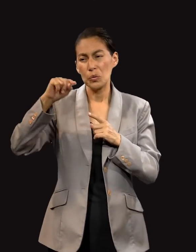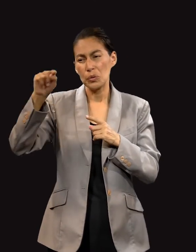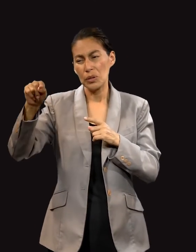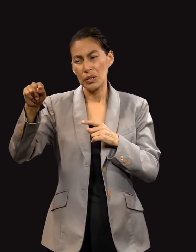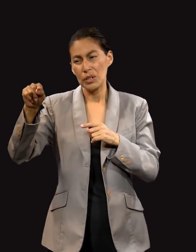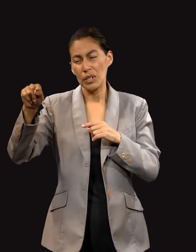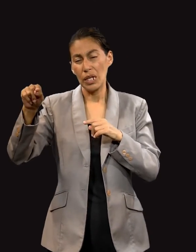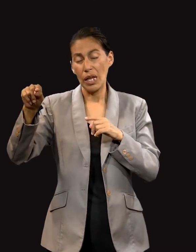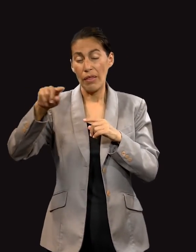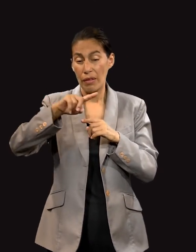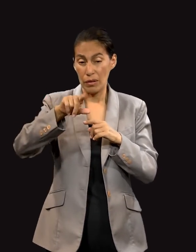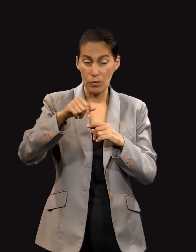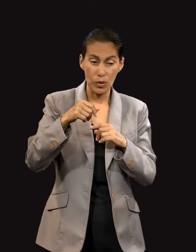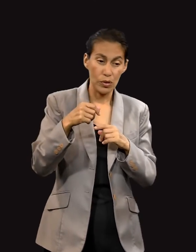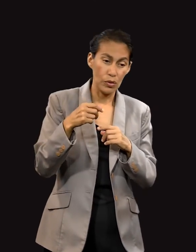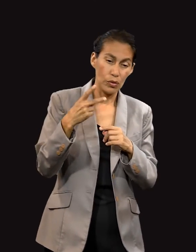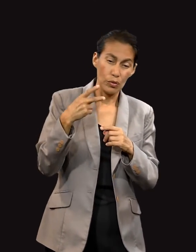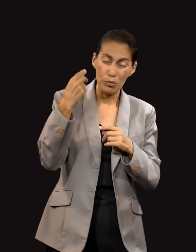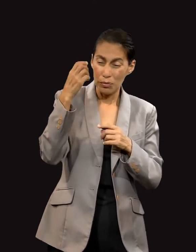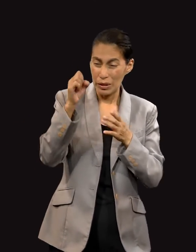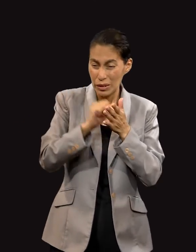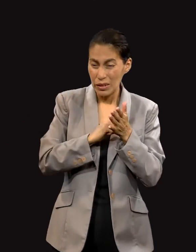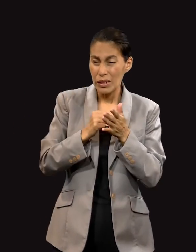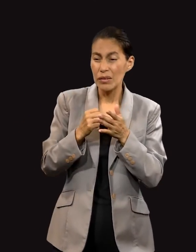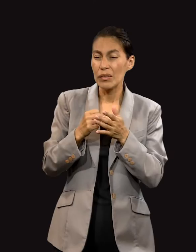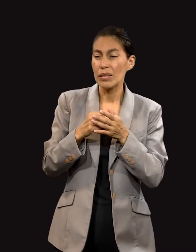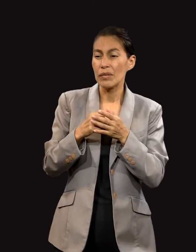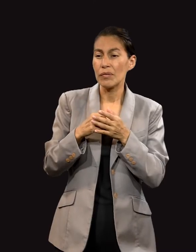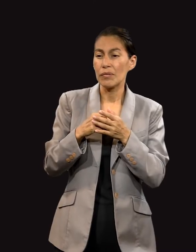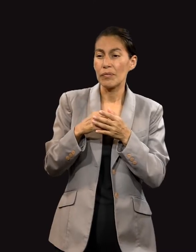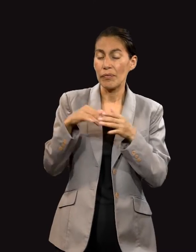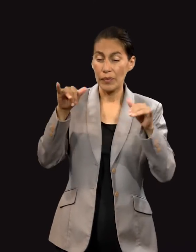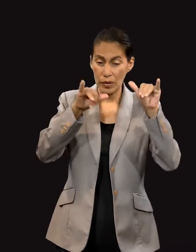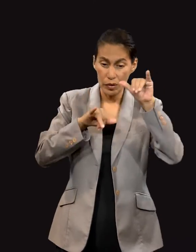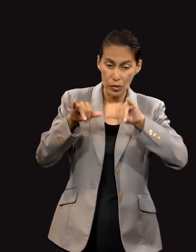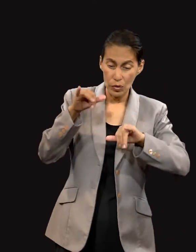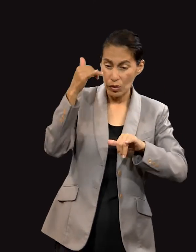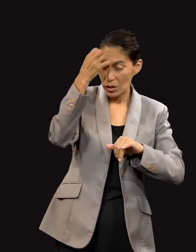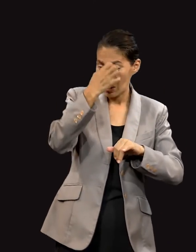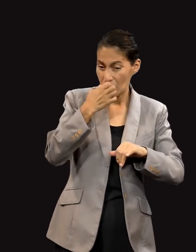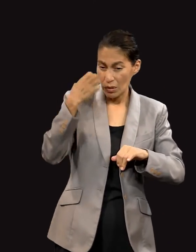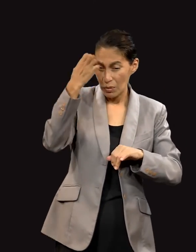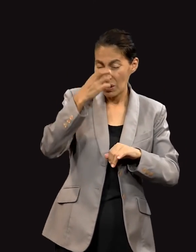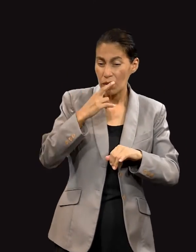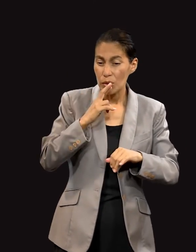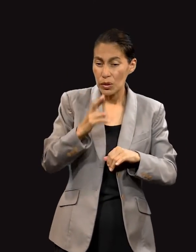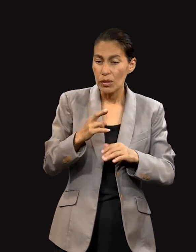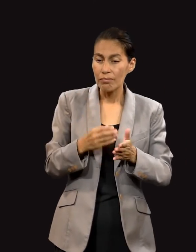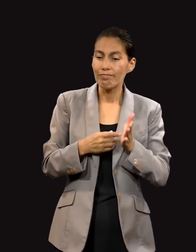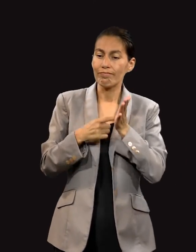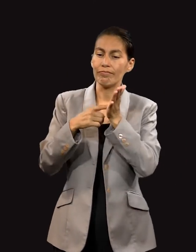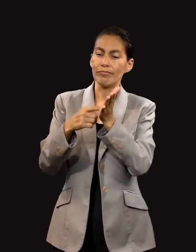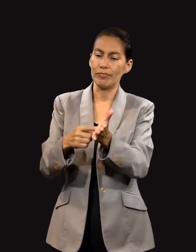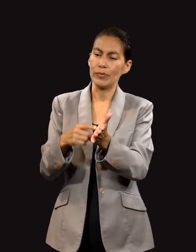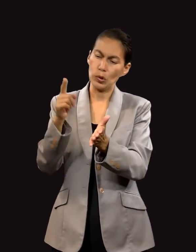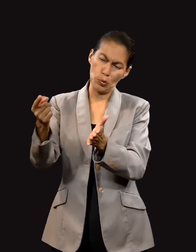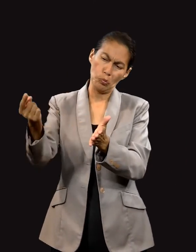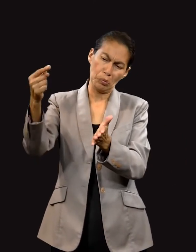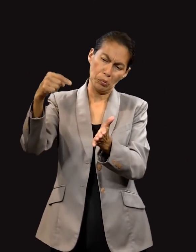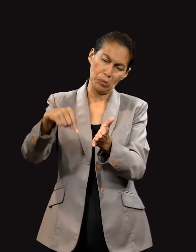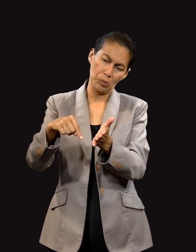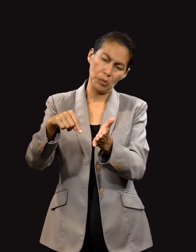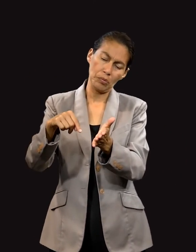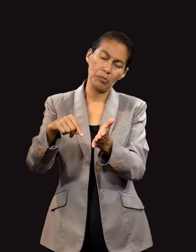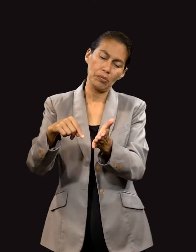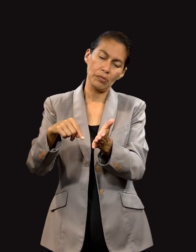meses que él tenía que traer sus resultados de otros estudios, fuimos con el oncólogo y presentamos